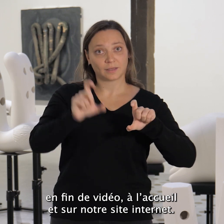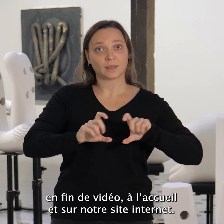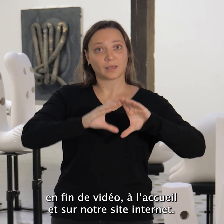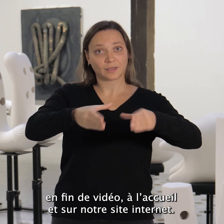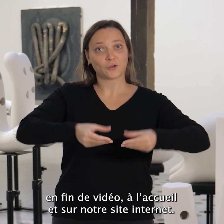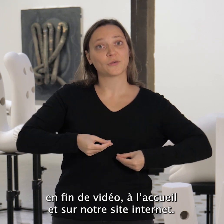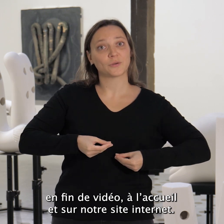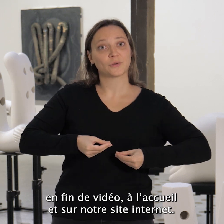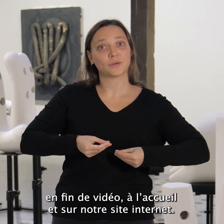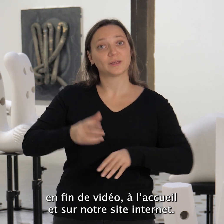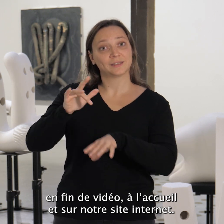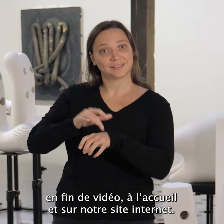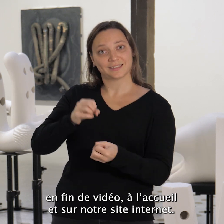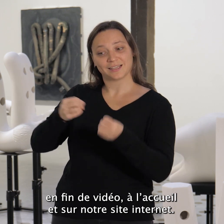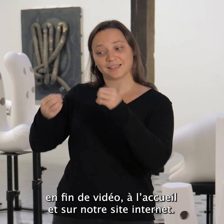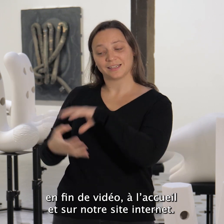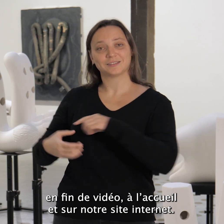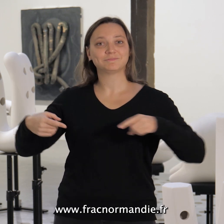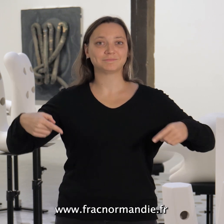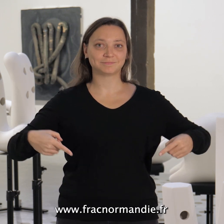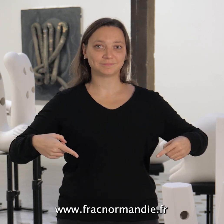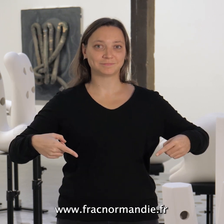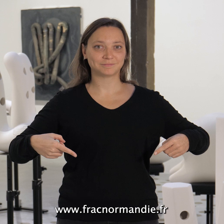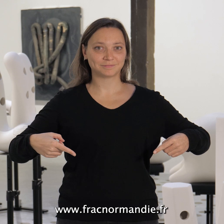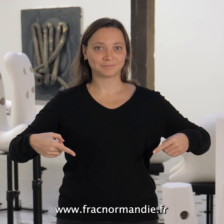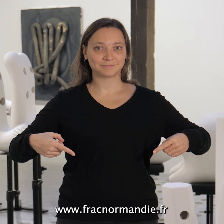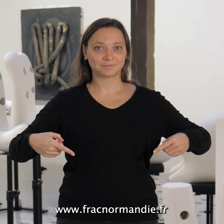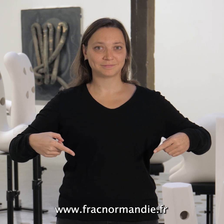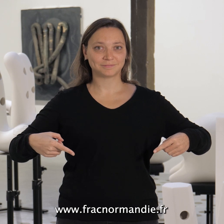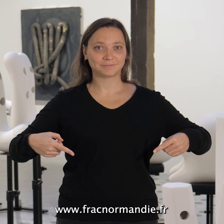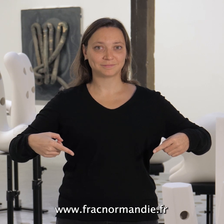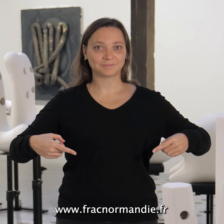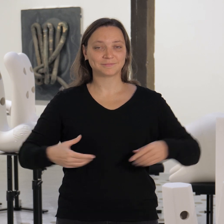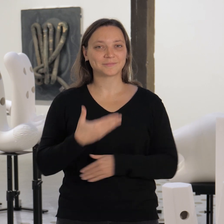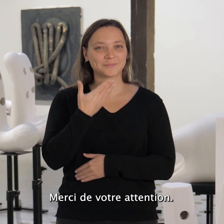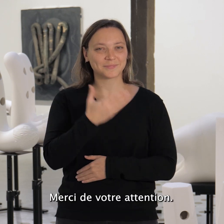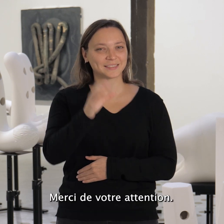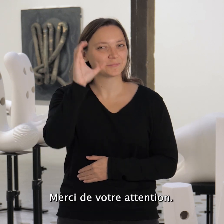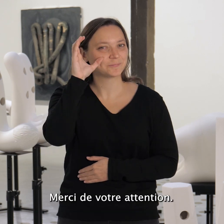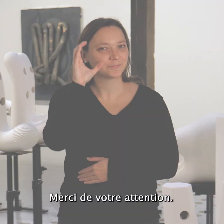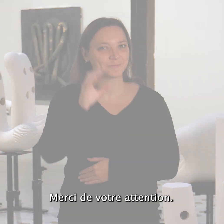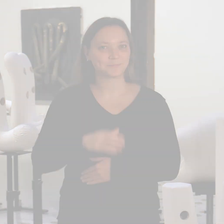et sur notre site internet. Merci de votre attention.